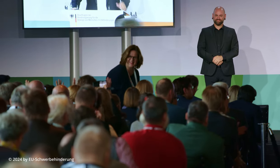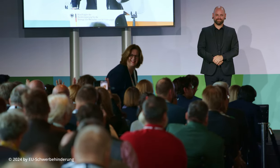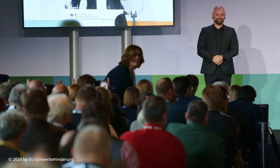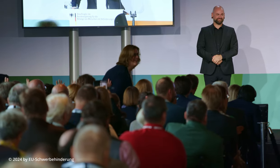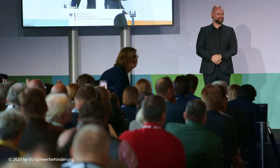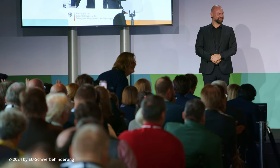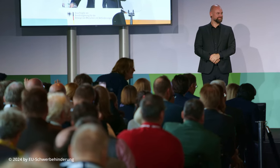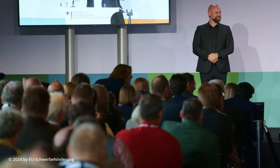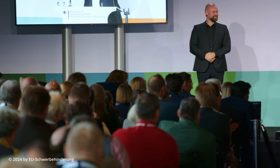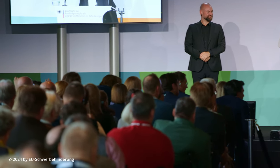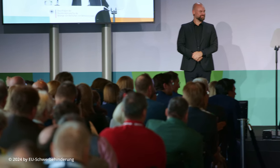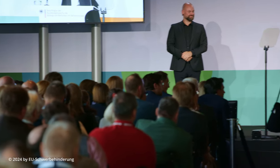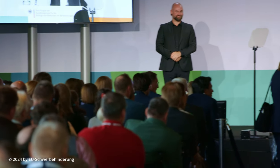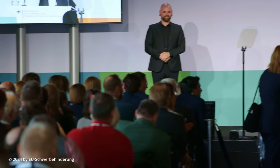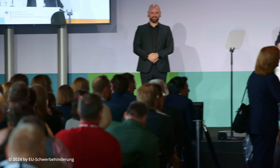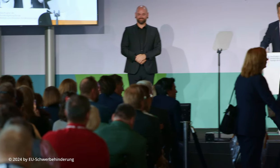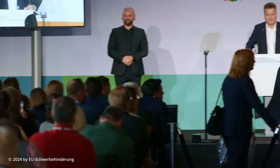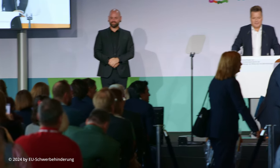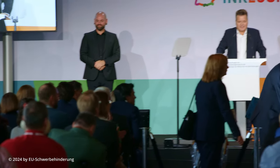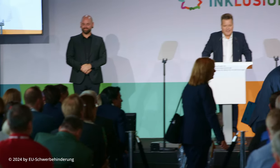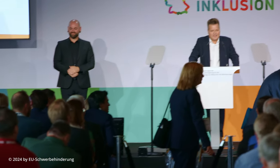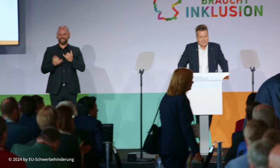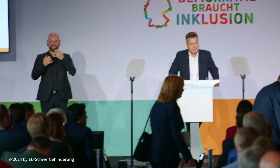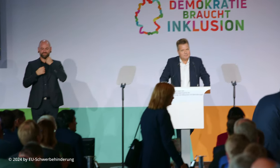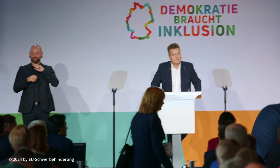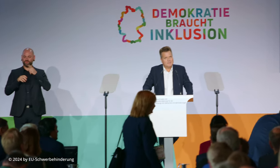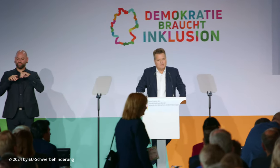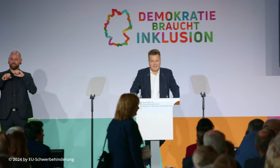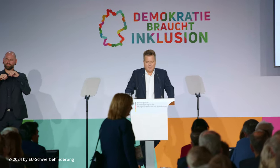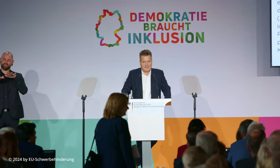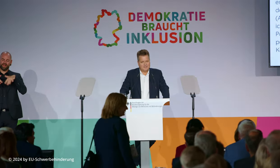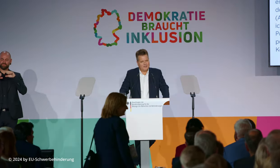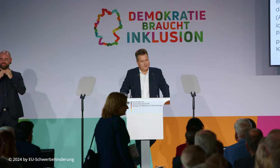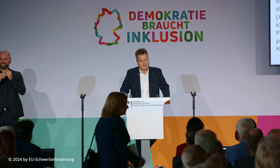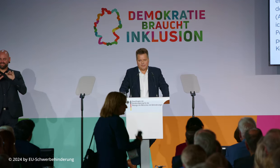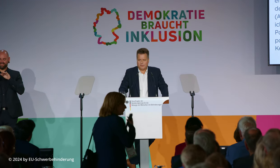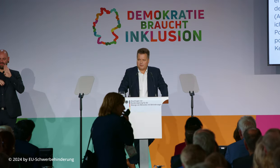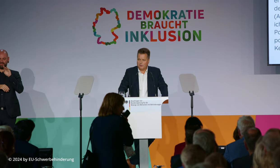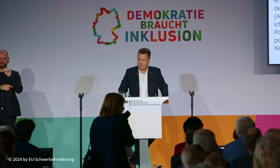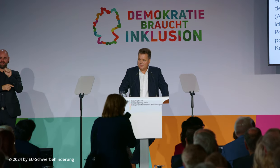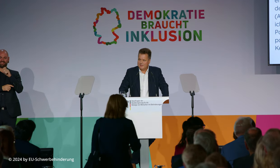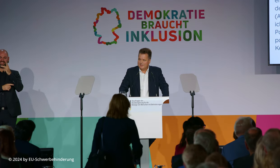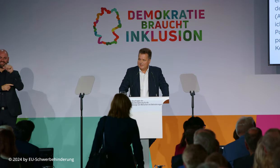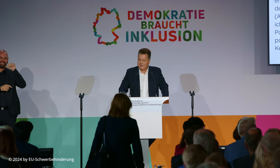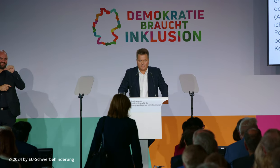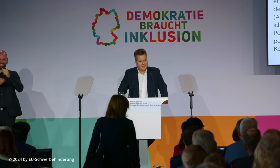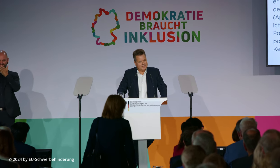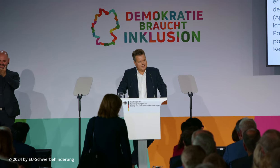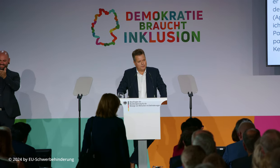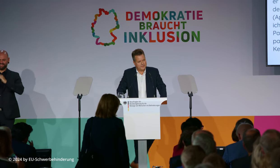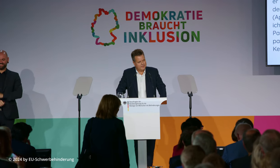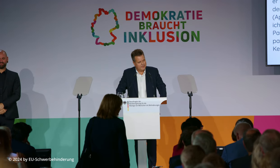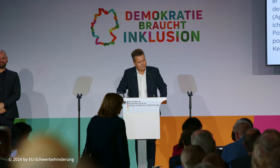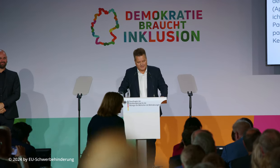Und ich begrüße besonders gerne Verena Bentele, heute in der Funktion der